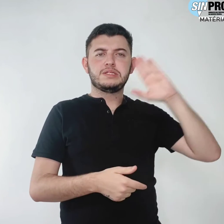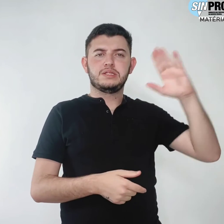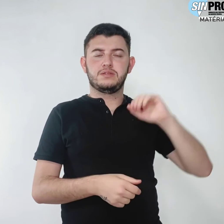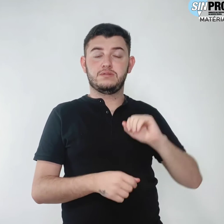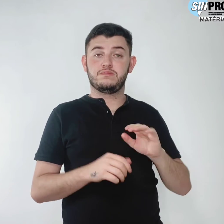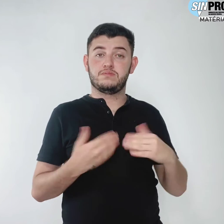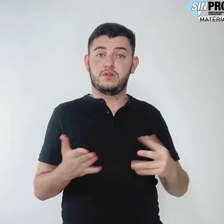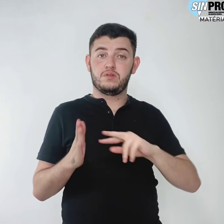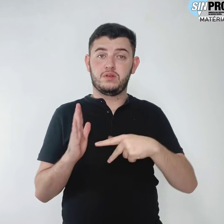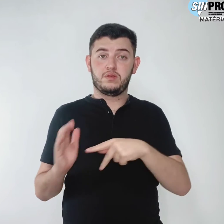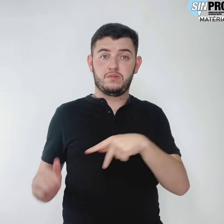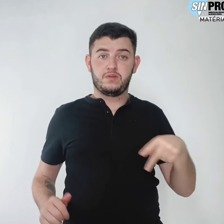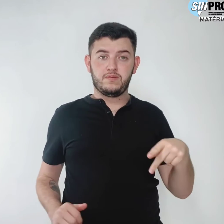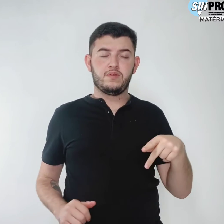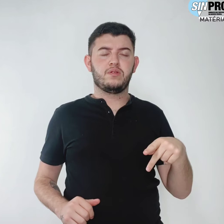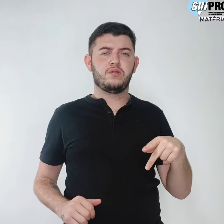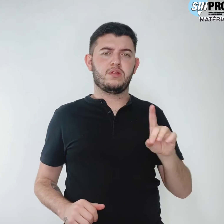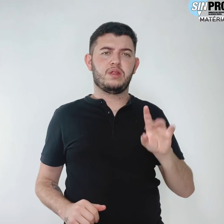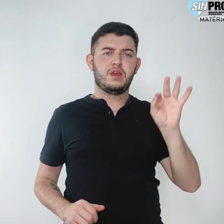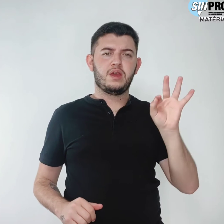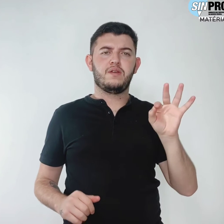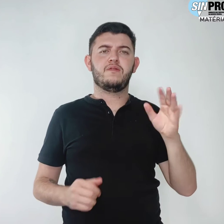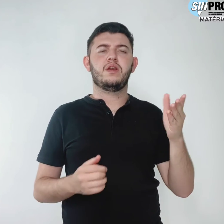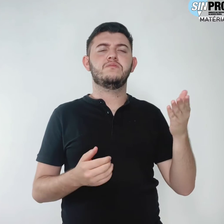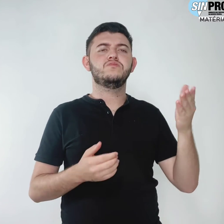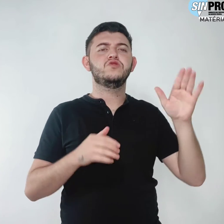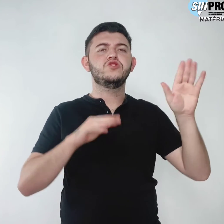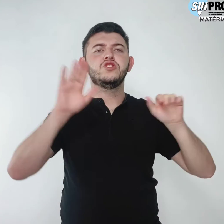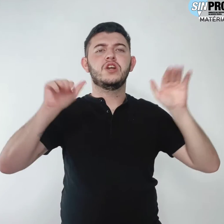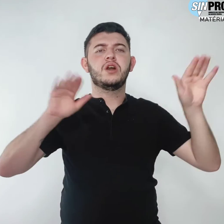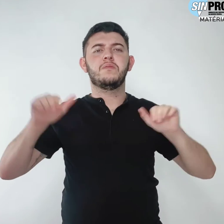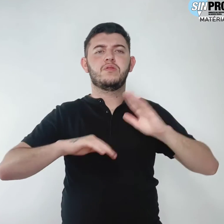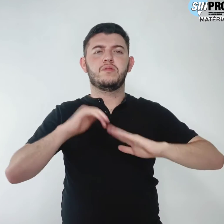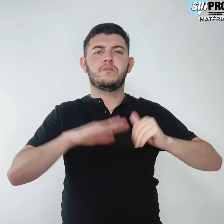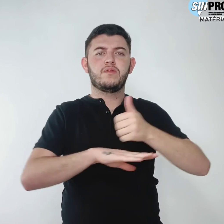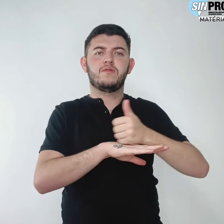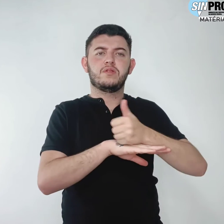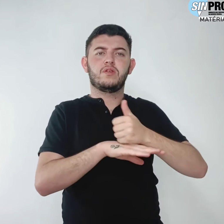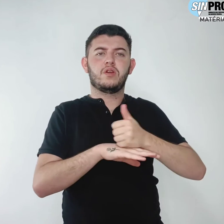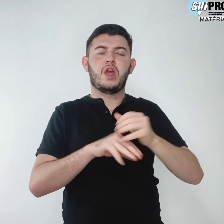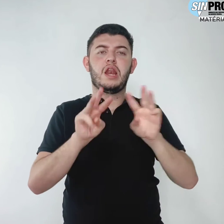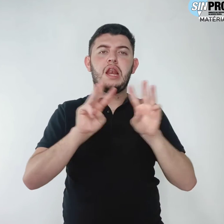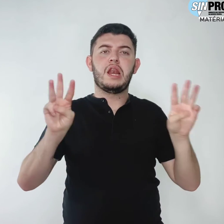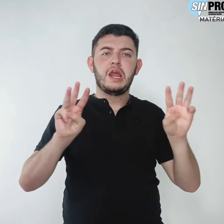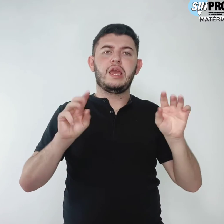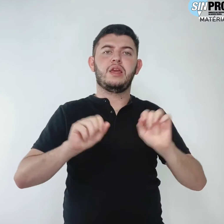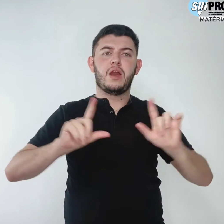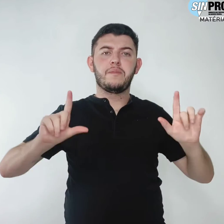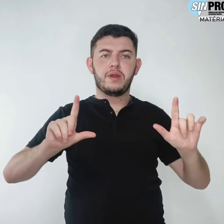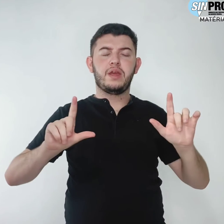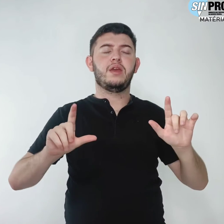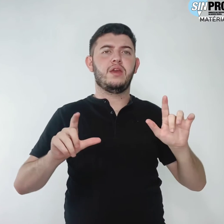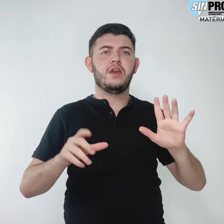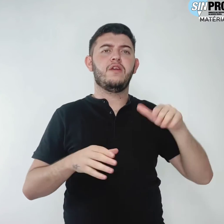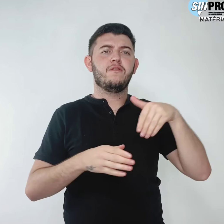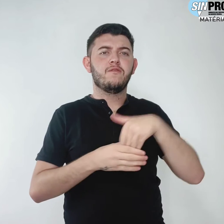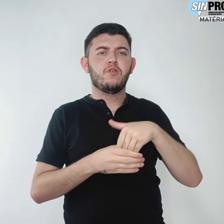Simpro-DF convoca a categoria para acessar o link na pressão para pressionar os deputados federais contra